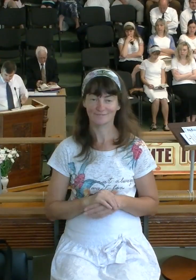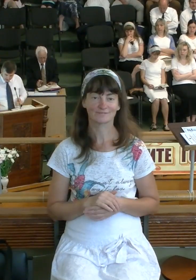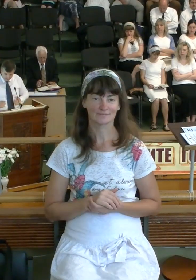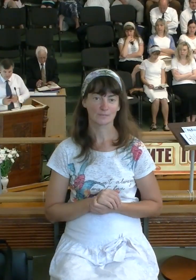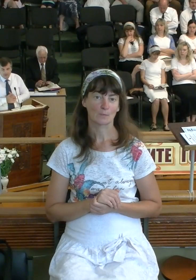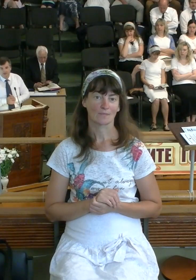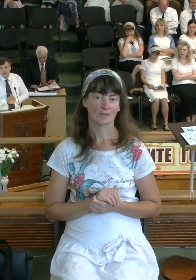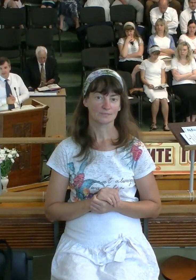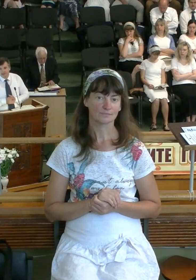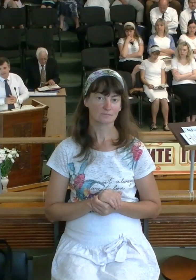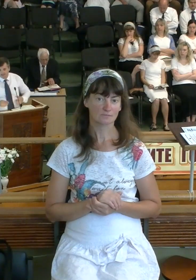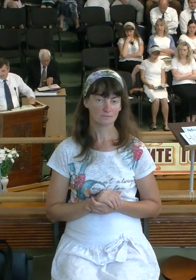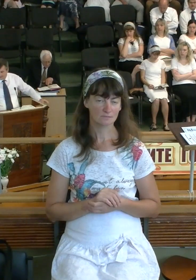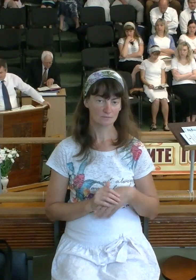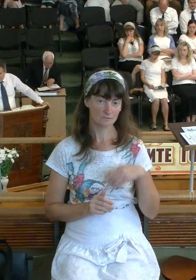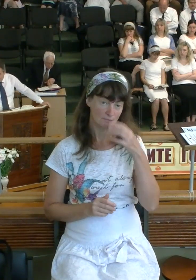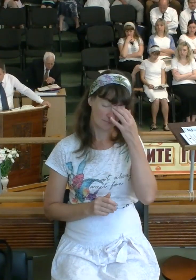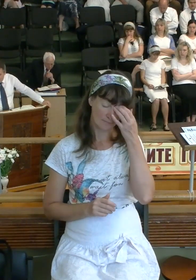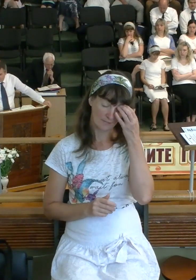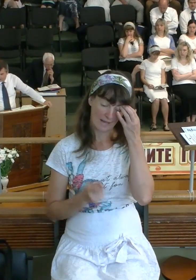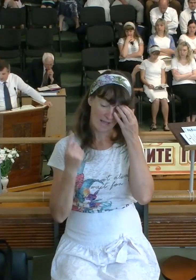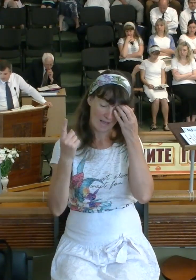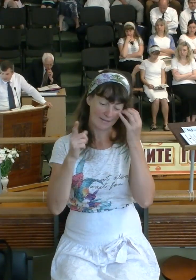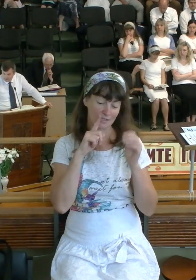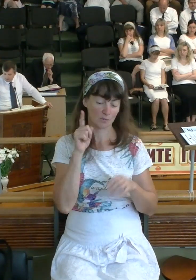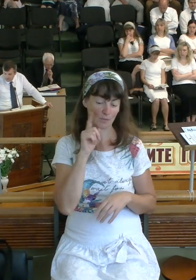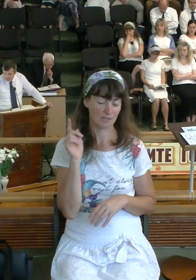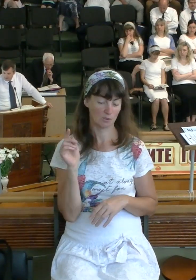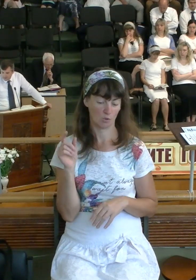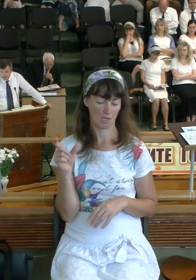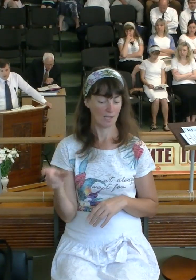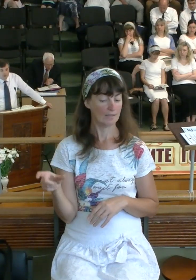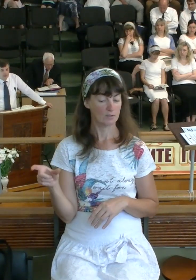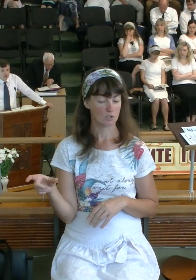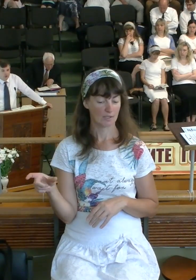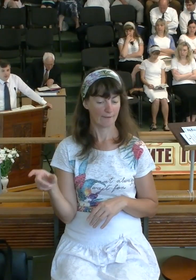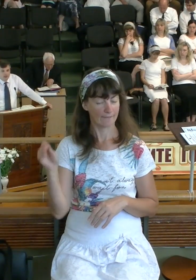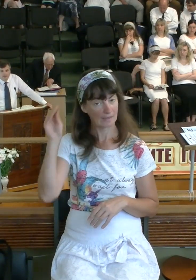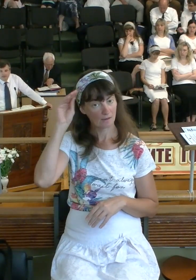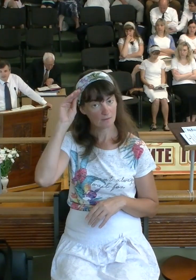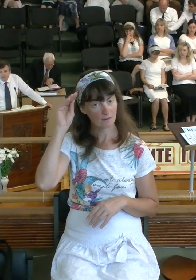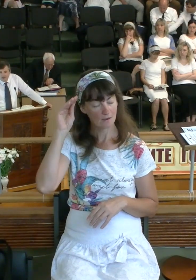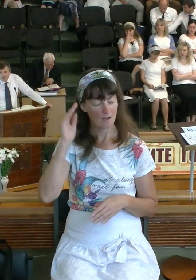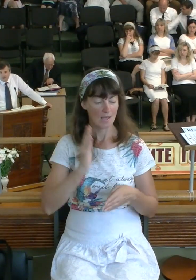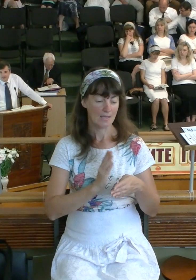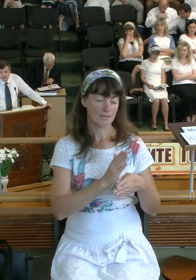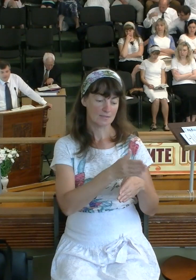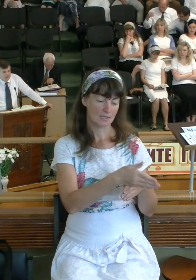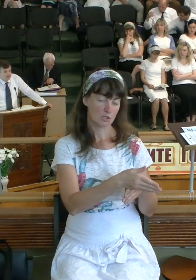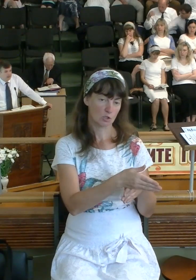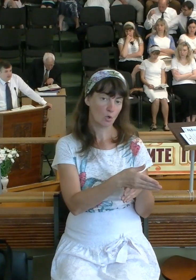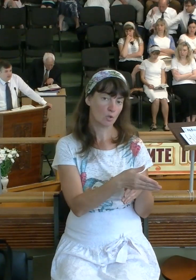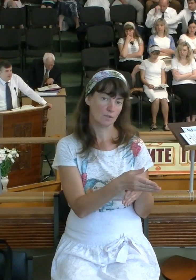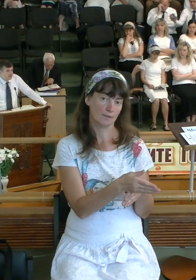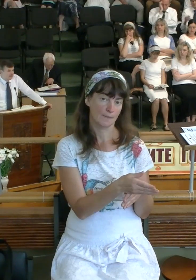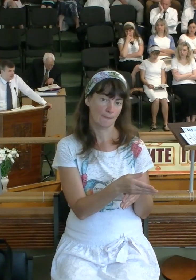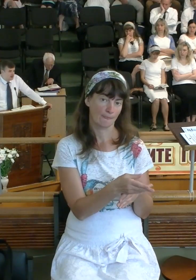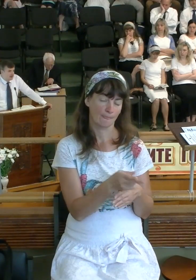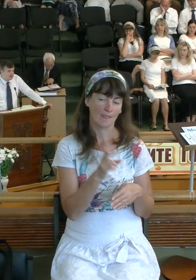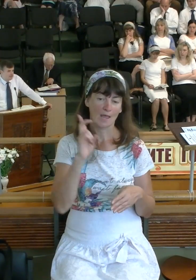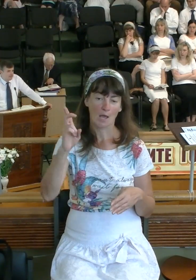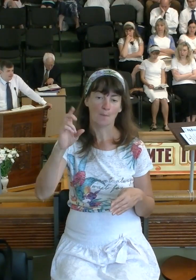героях веры. Вы знаете, когда-то один молодой человек, он зашел в один бар, там, где